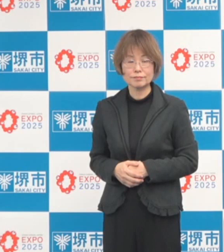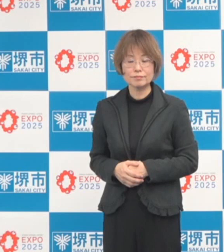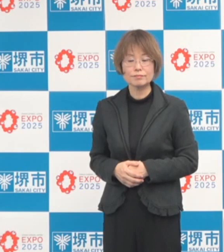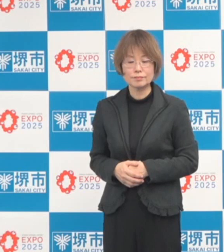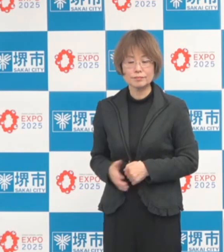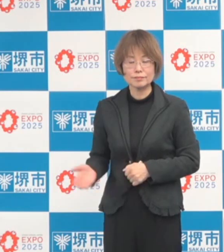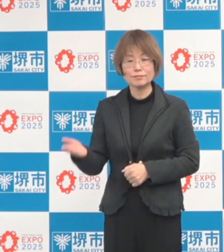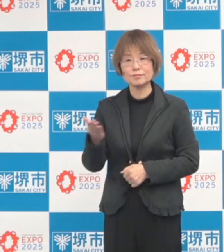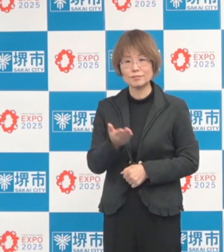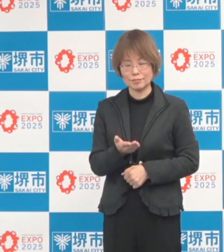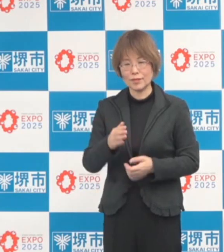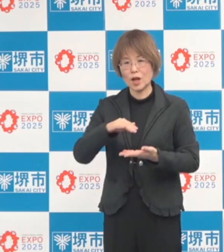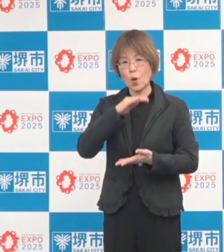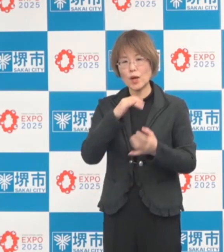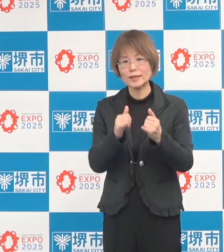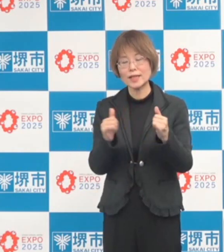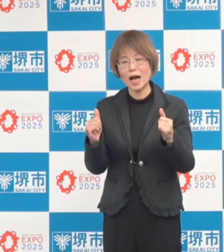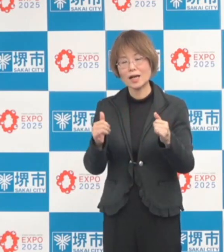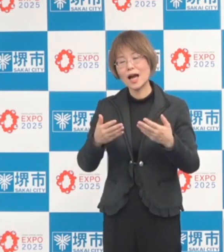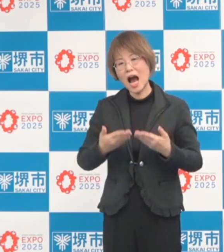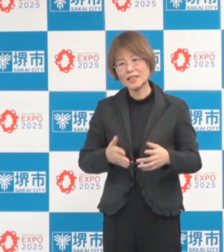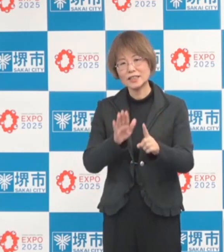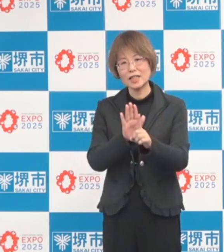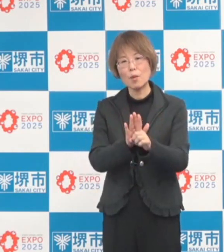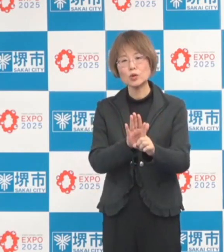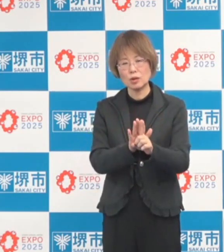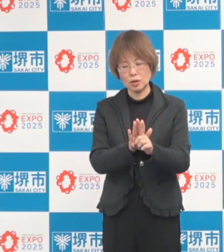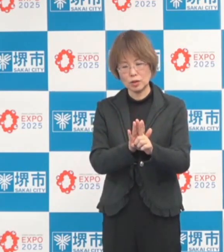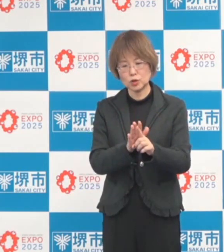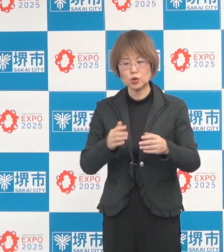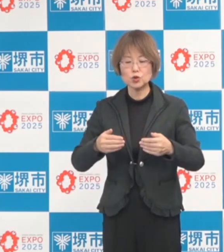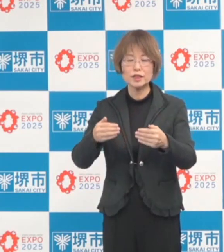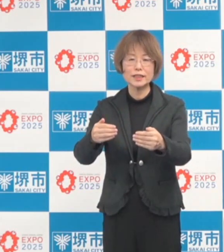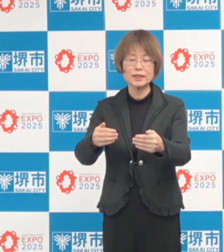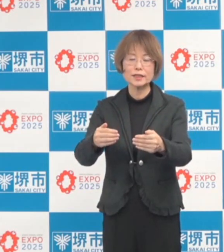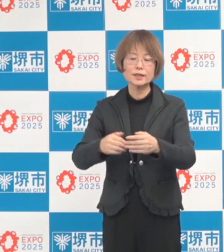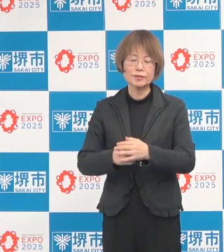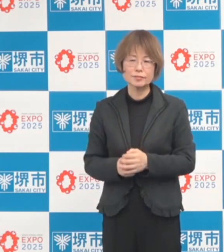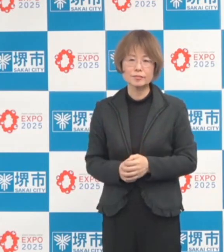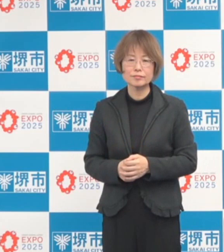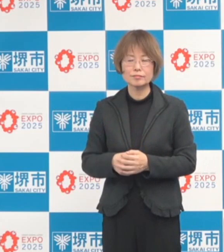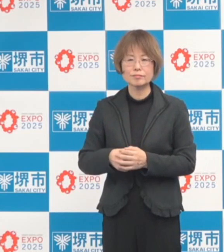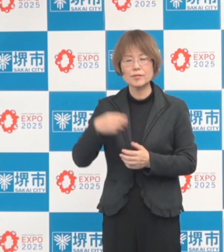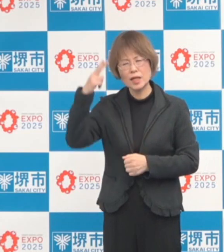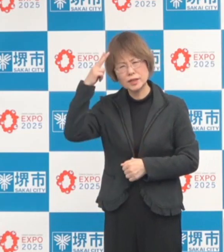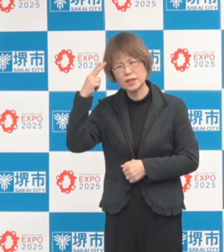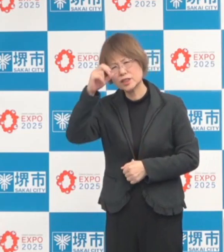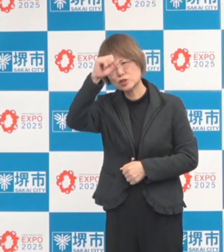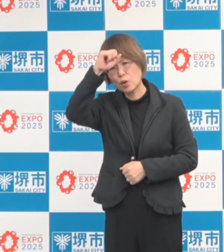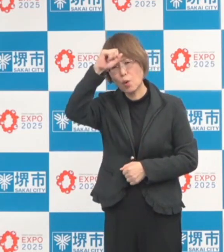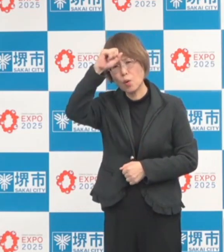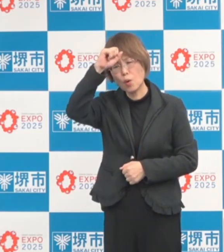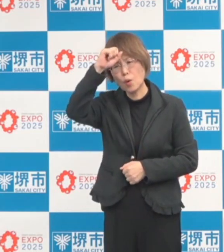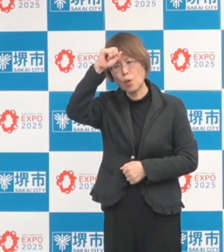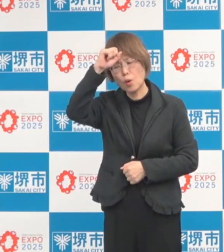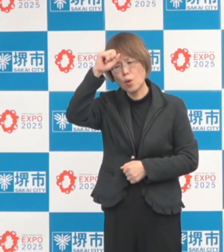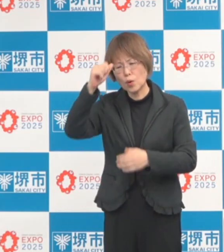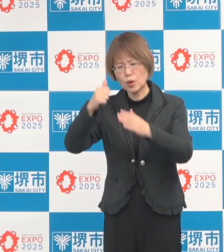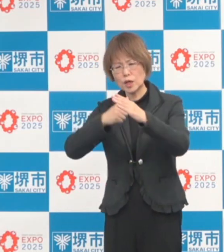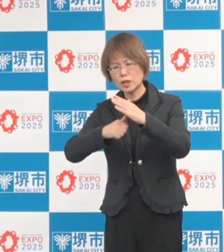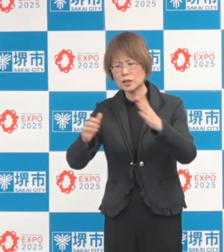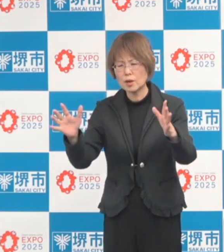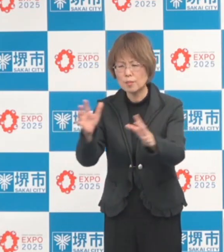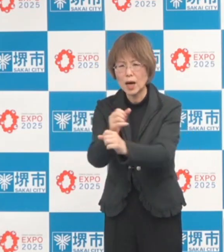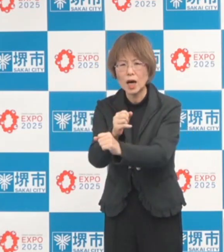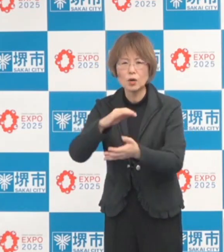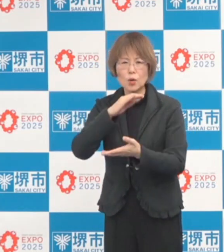続きまして高齢者の安心サポートの推進についてです。認知症等で行方不明となってしま